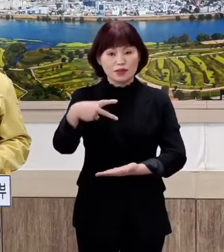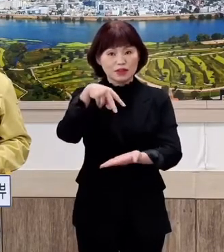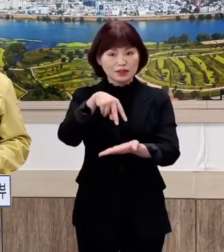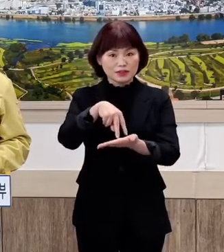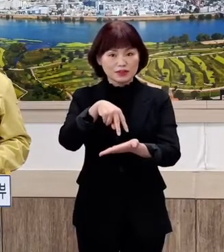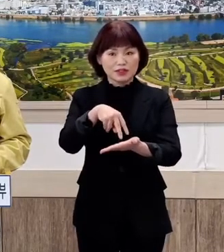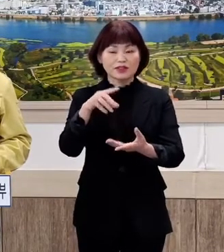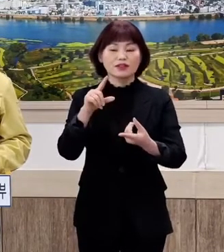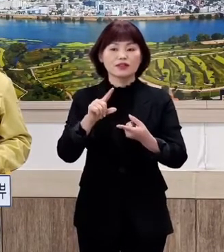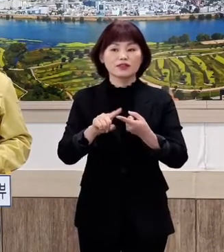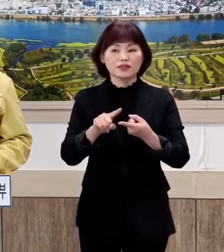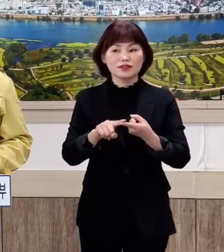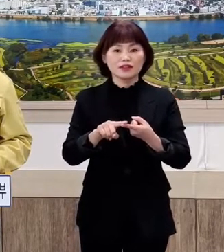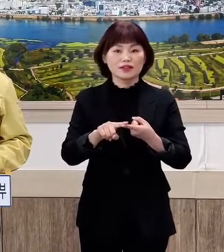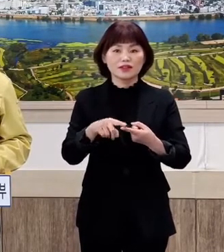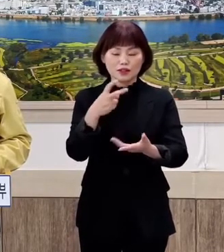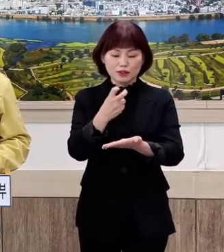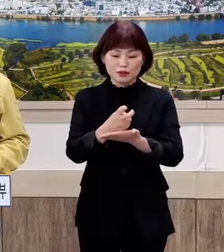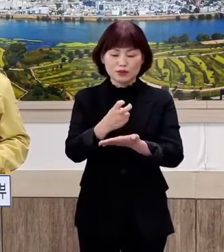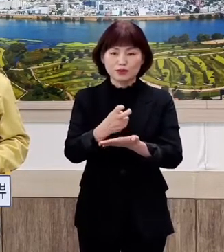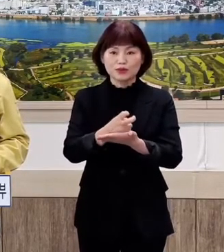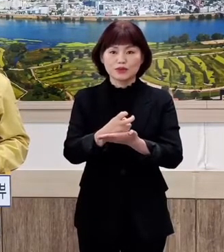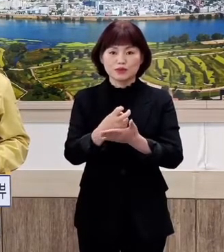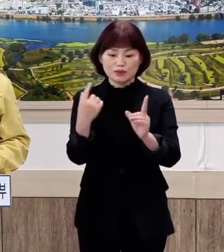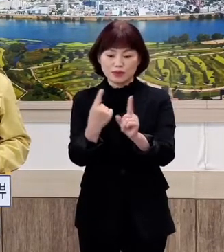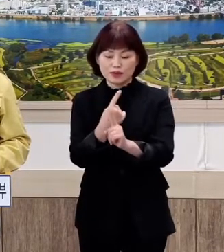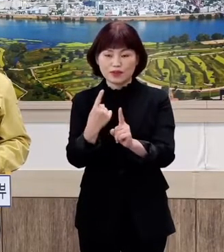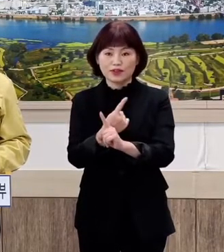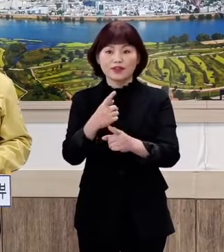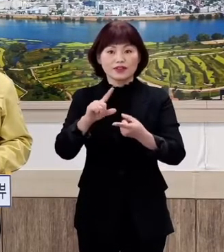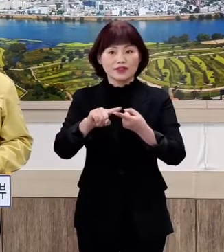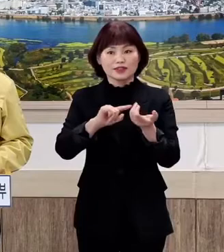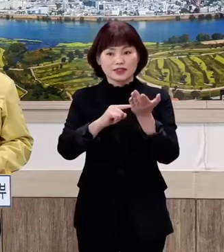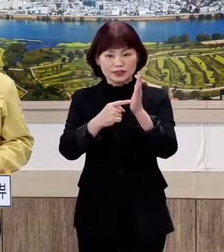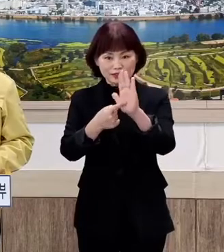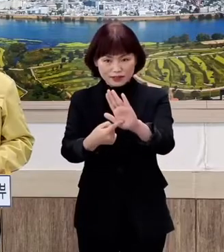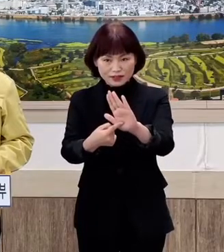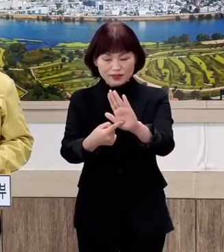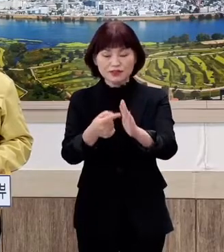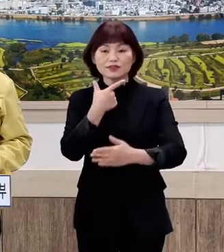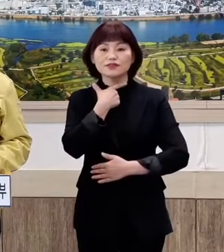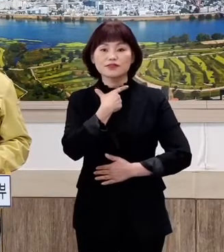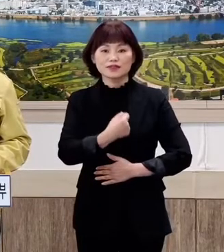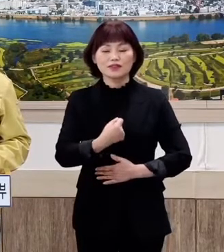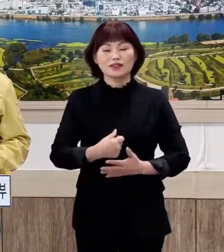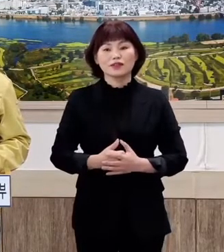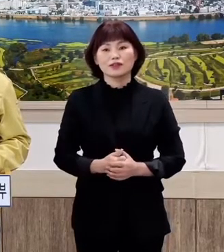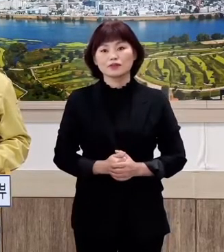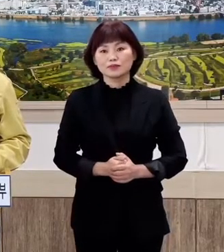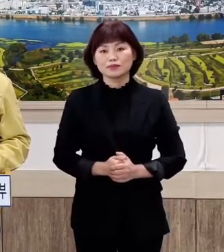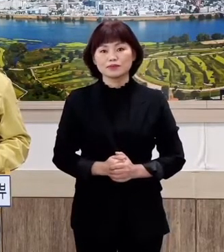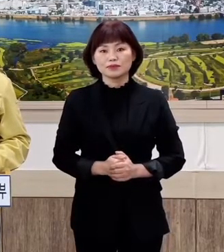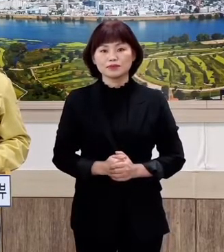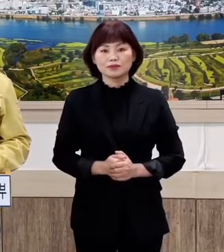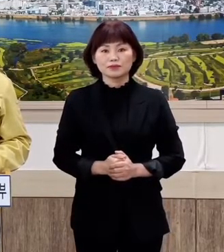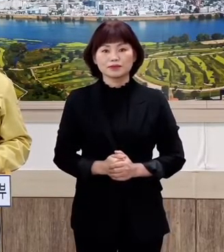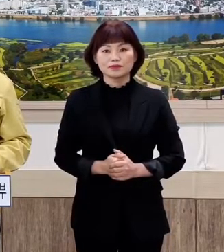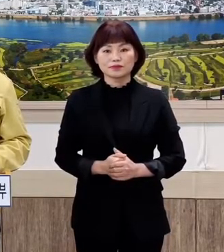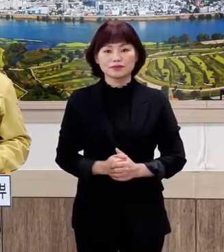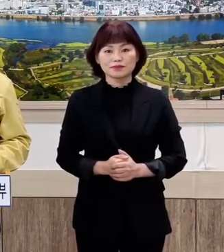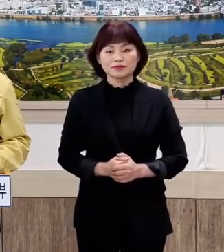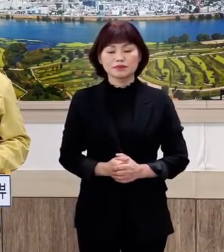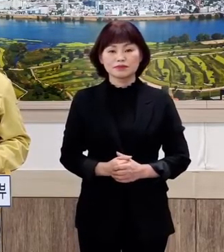관련 현황 및 추진 사항과 몇 가지 당부드릴 말씀이 있어 이